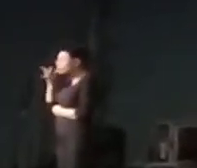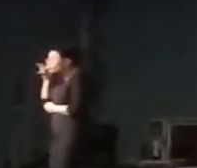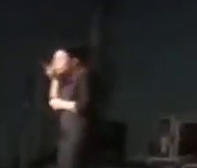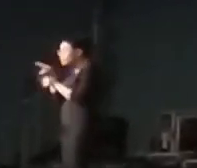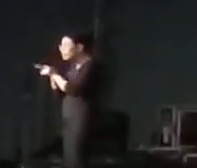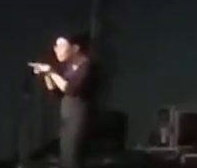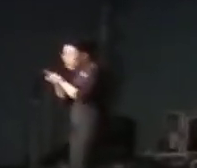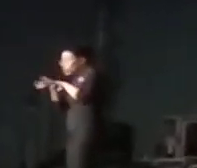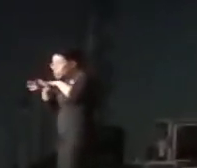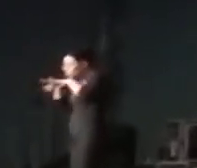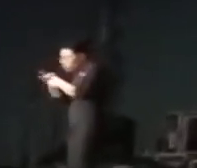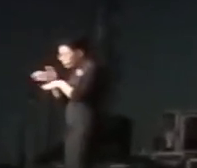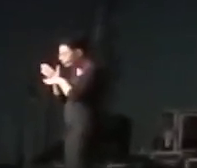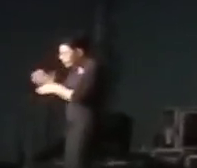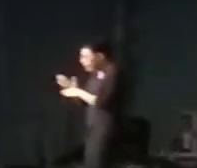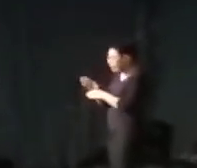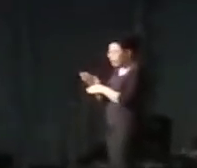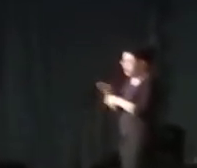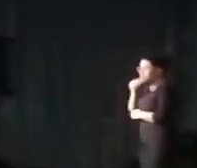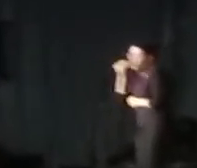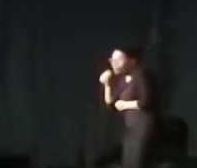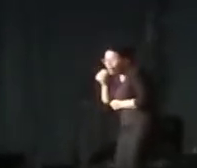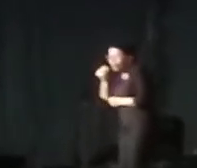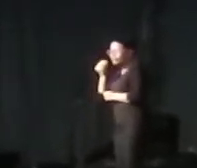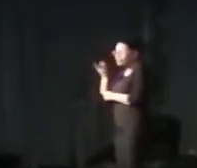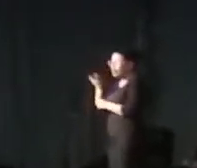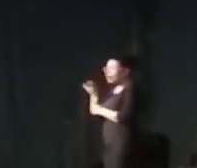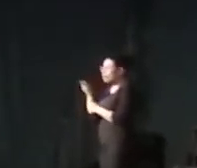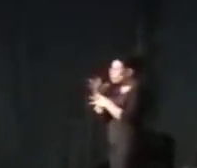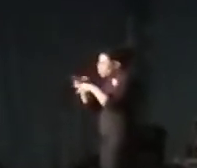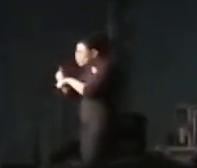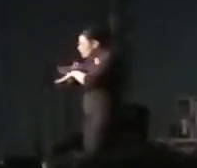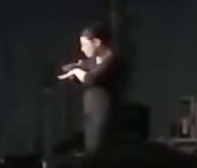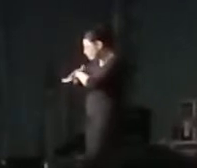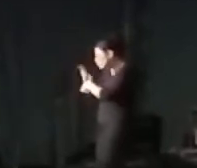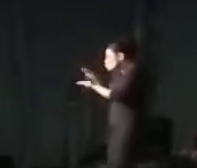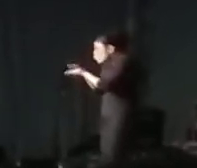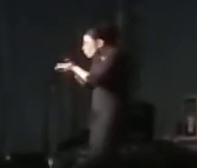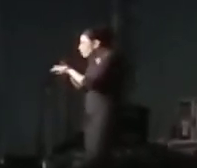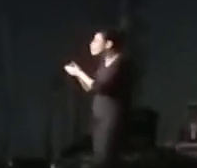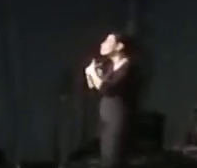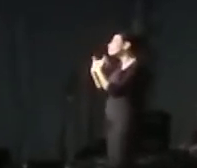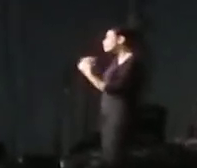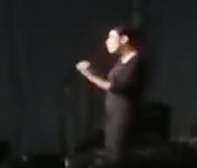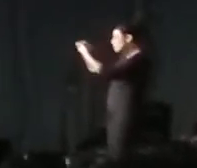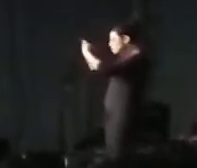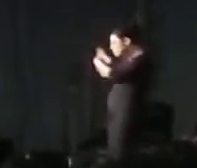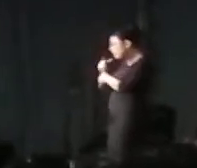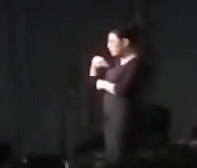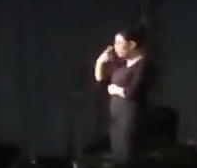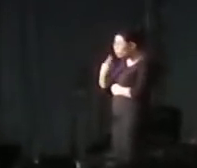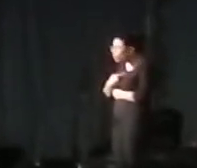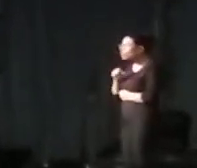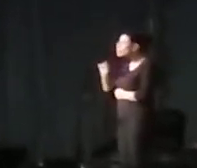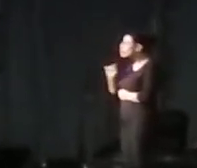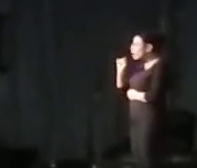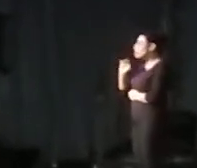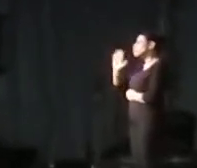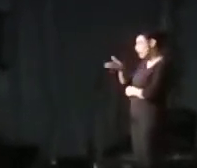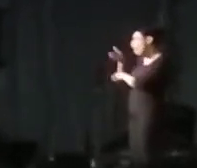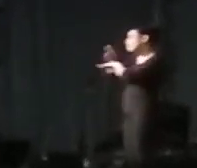toda essa sua especialidade, essa sua especialização que você fez. Fala pra gente um pouquinho, eu sei que você já participou de